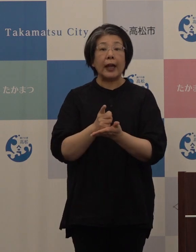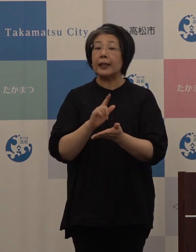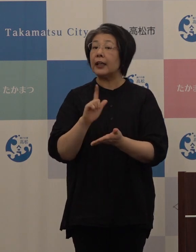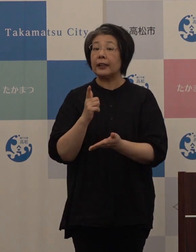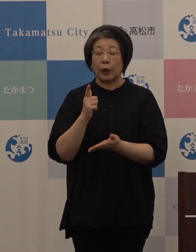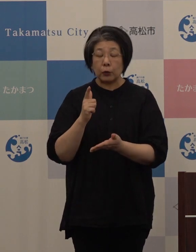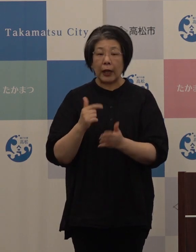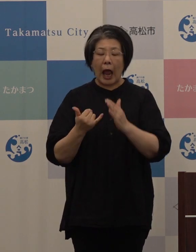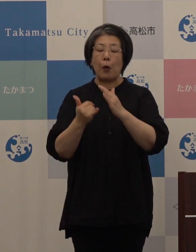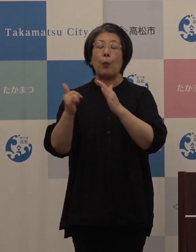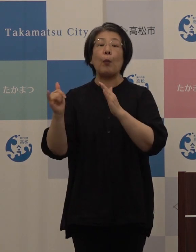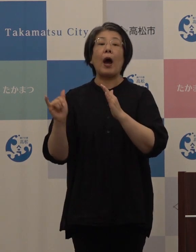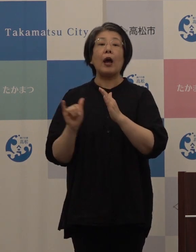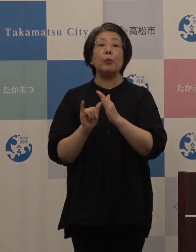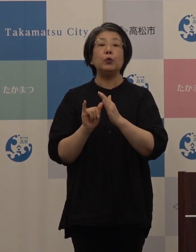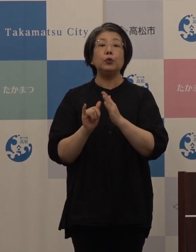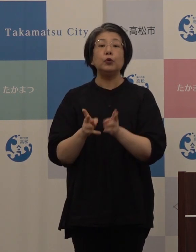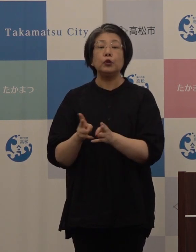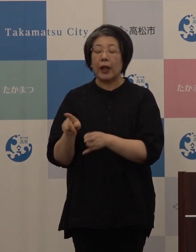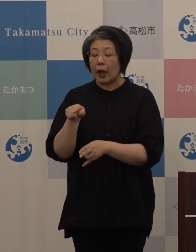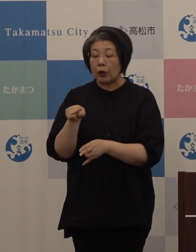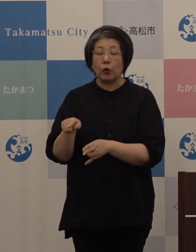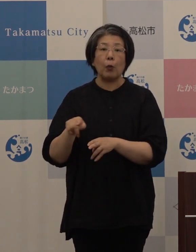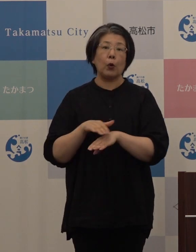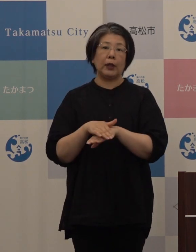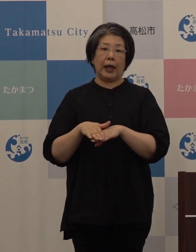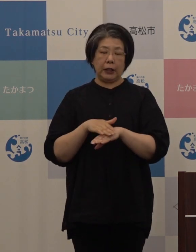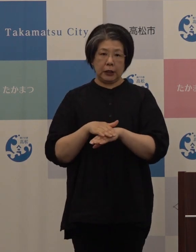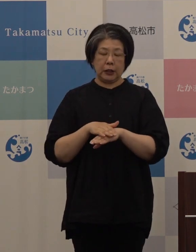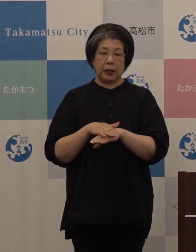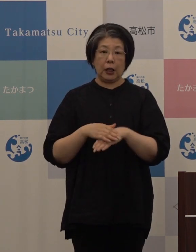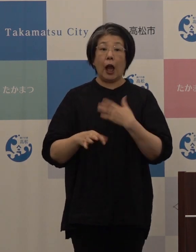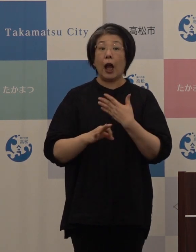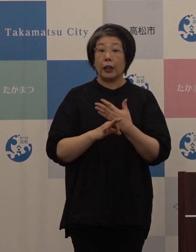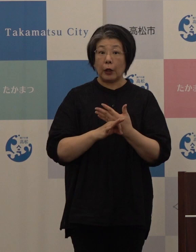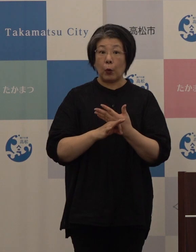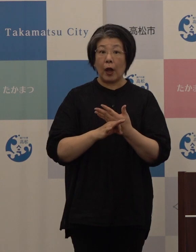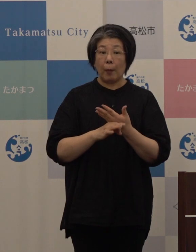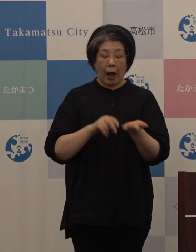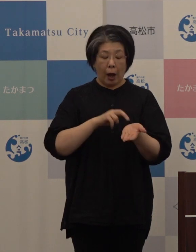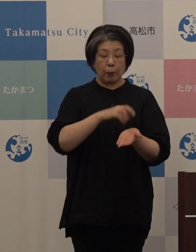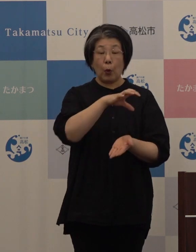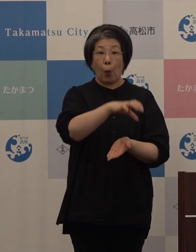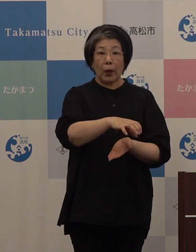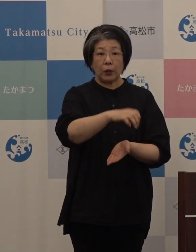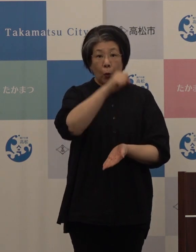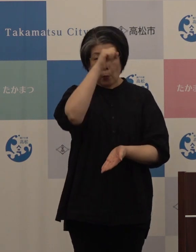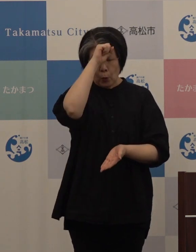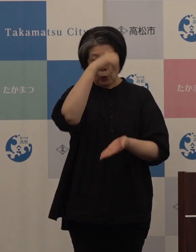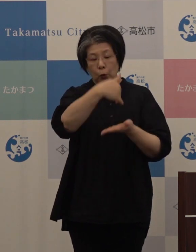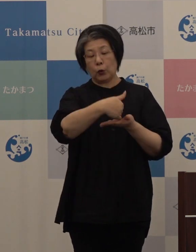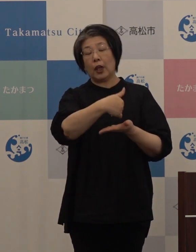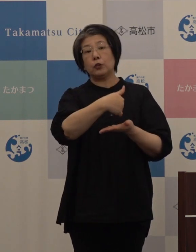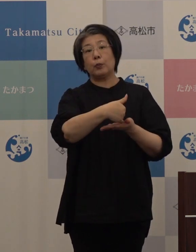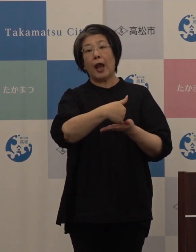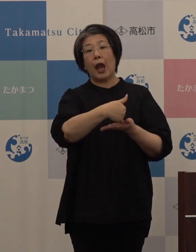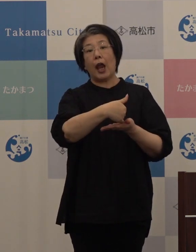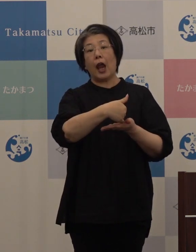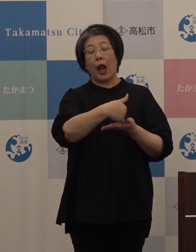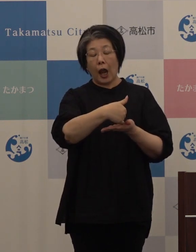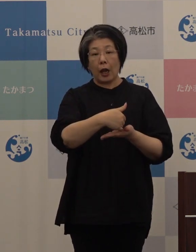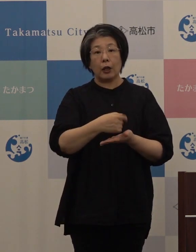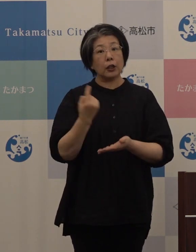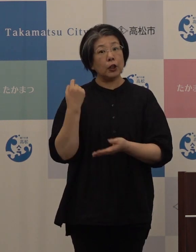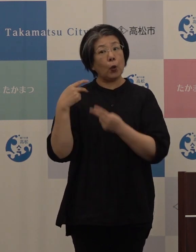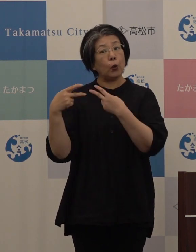非常に大事な要素であると、例えば病院での病状説明を聞くとかですね、昨日ニュースなんかでも昨日も報じ